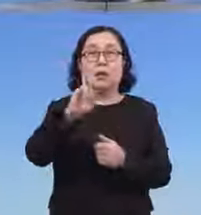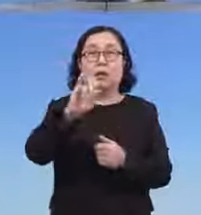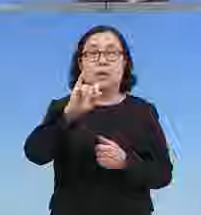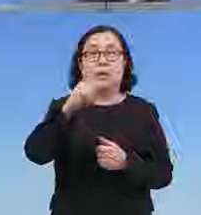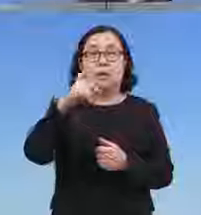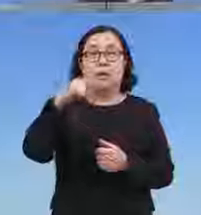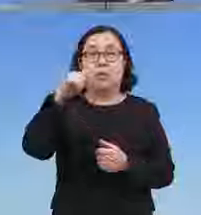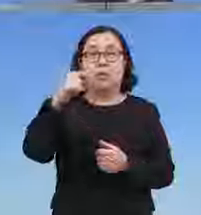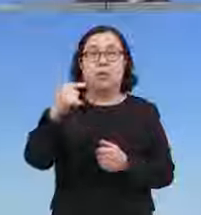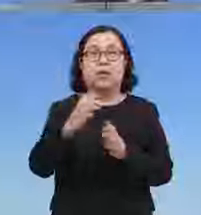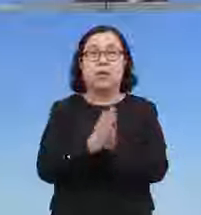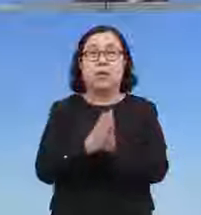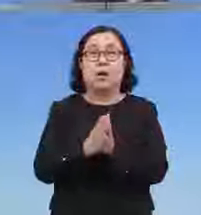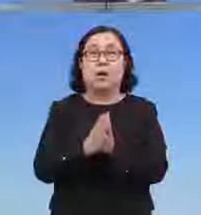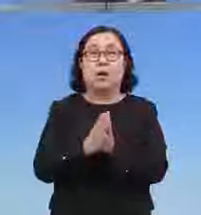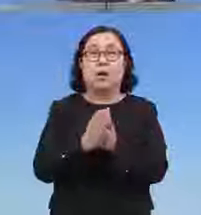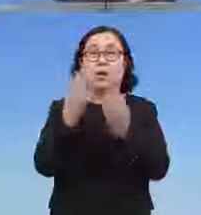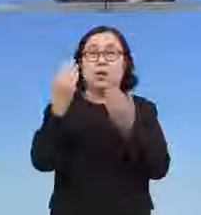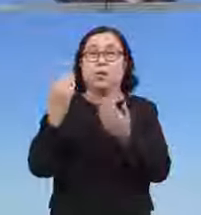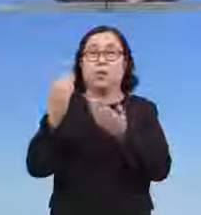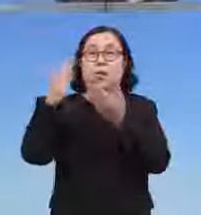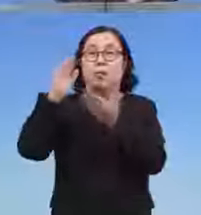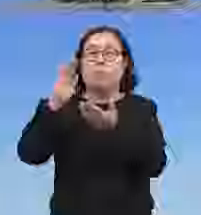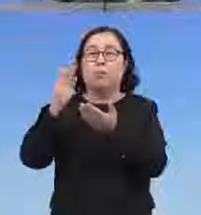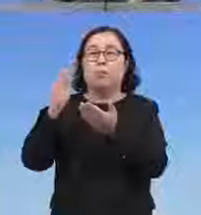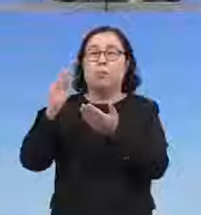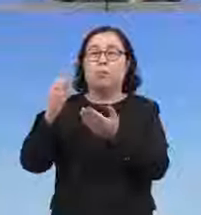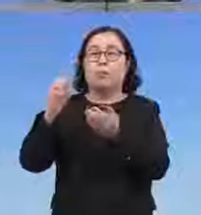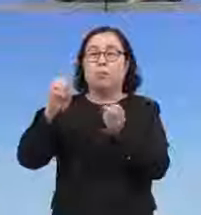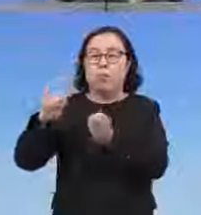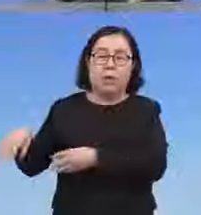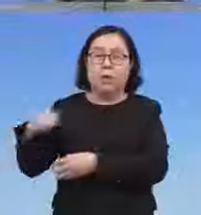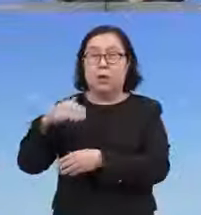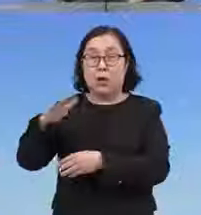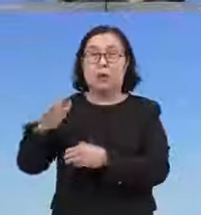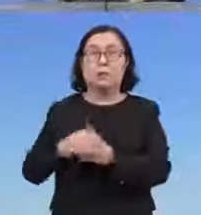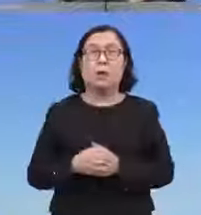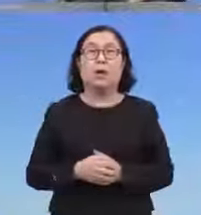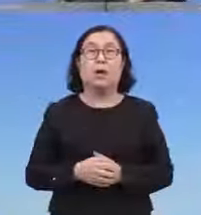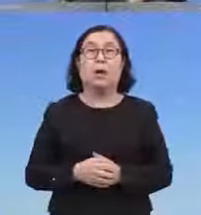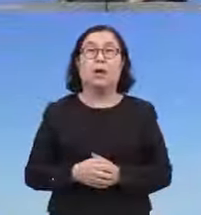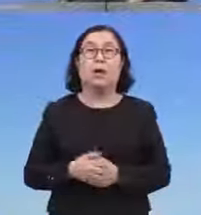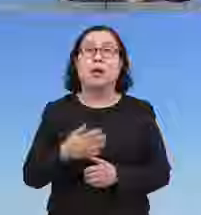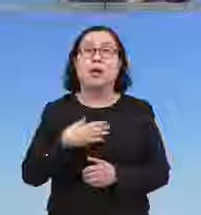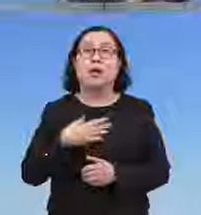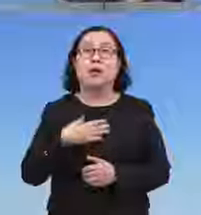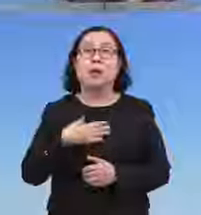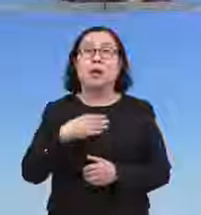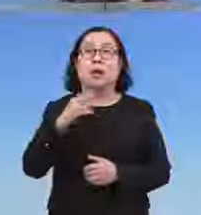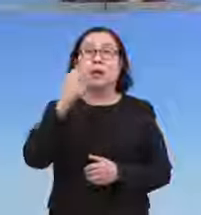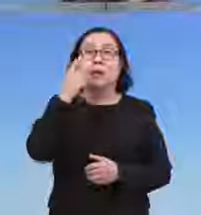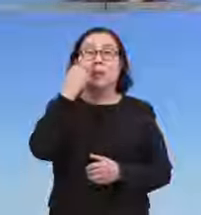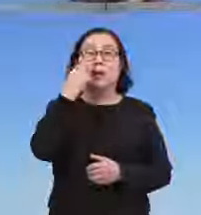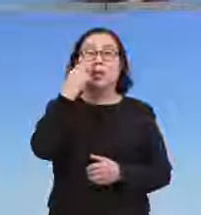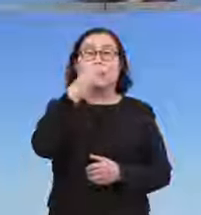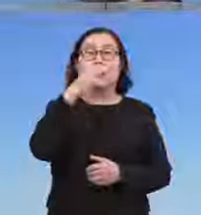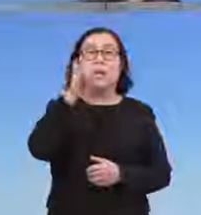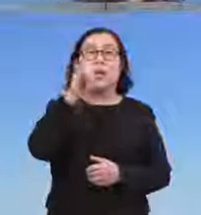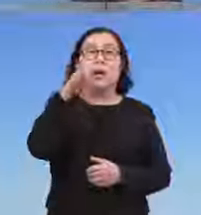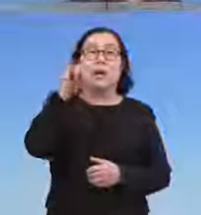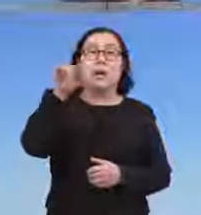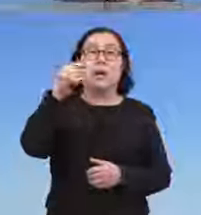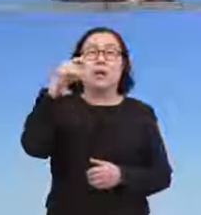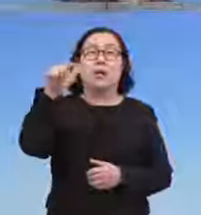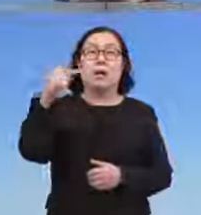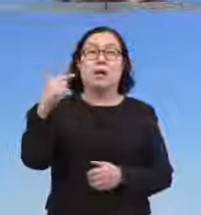제가 시민권을 반납하러 광화문에 갔는데 그날을 저는 잊지 못합니다. 저의 이 나약함. 제가 이제 그